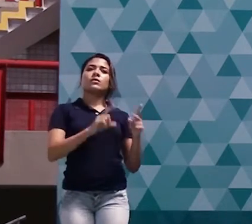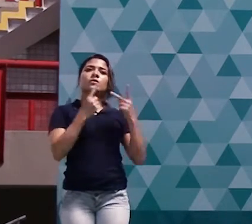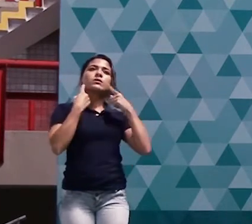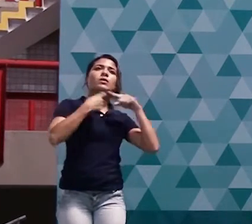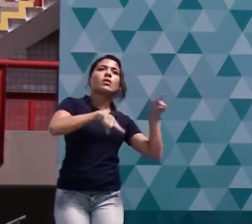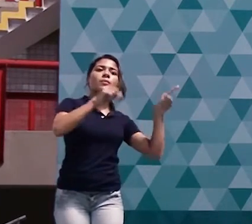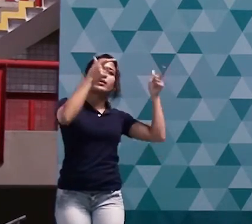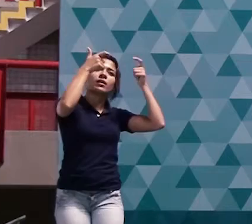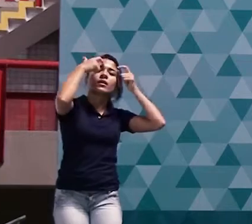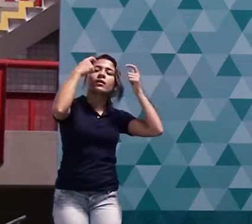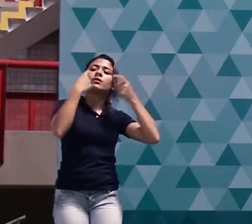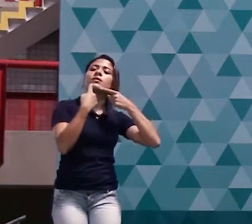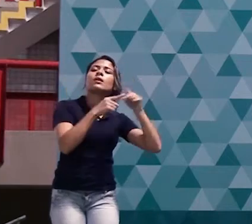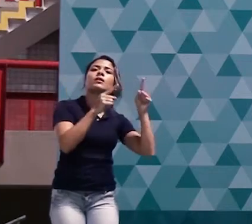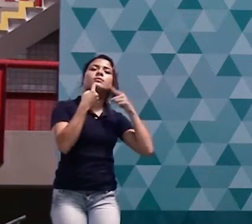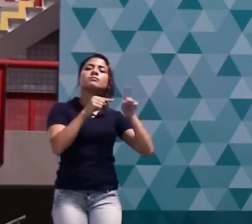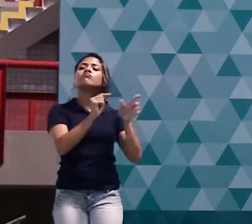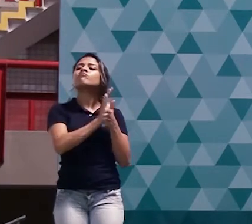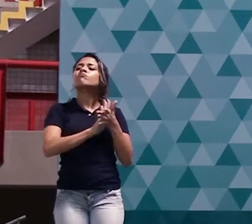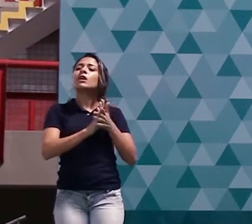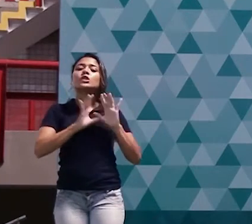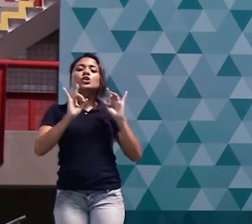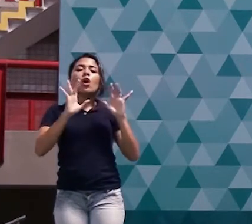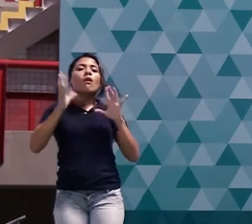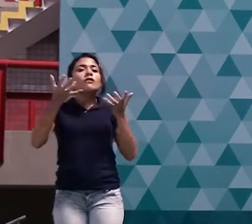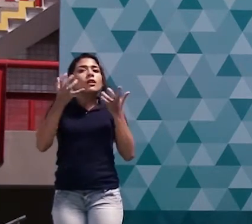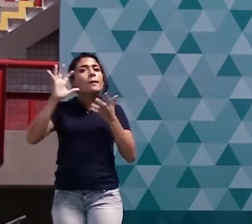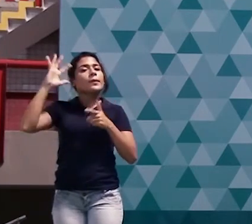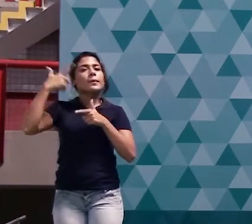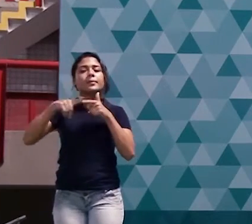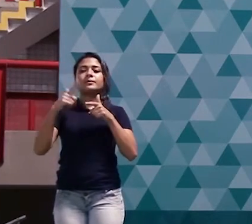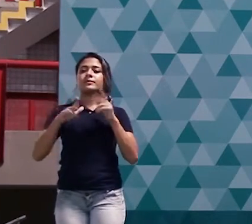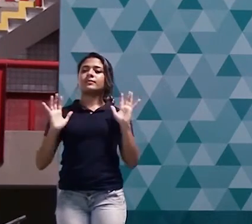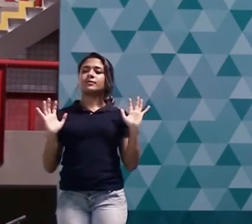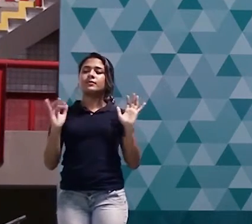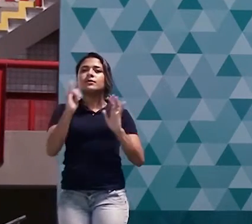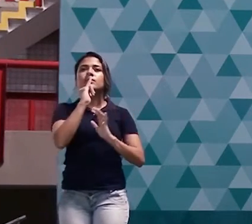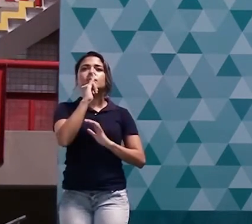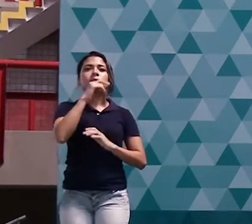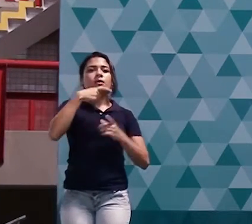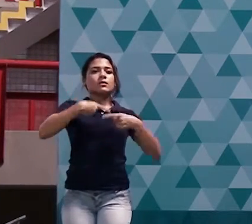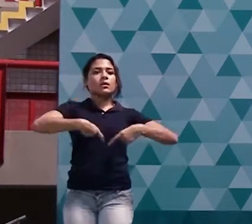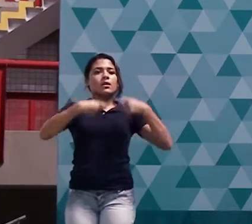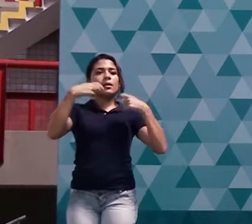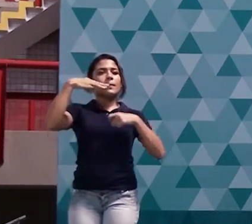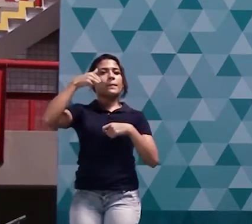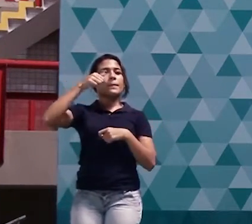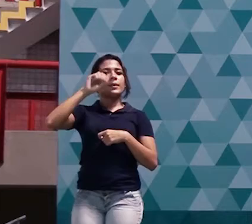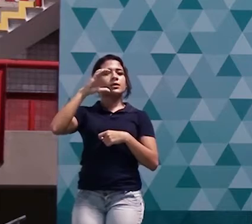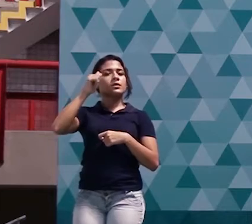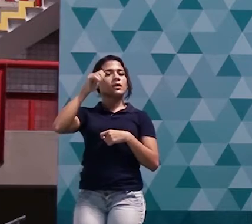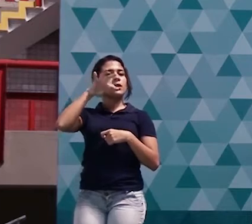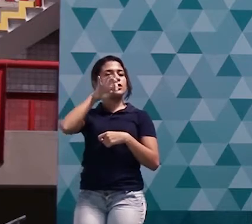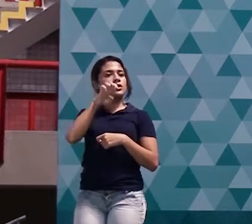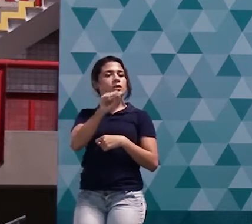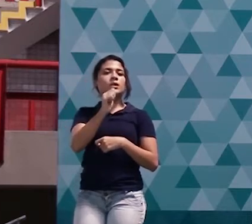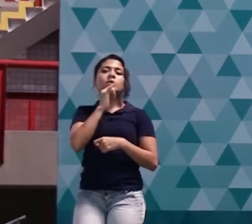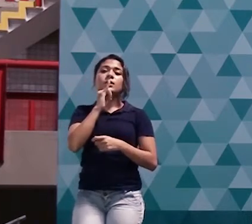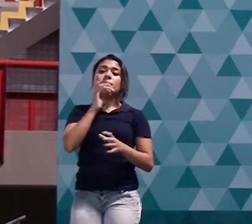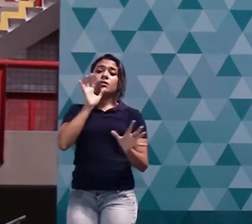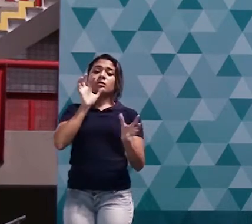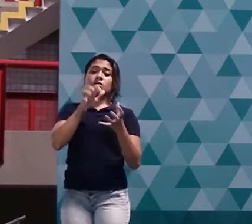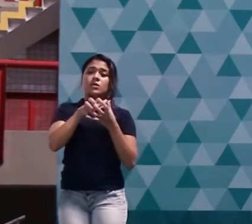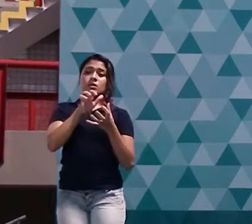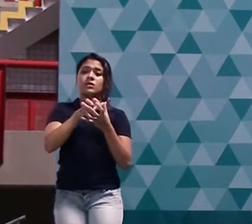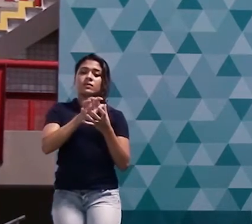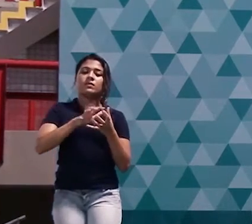a estrutura de dominação colonial, nada disso. Guerra dos Mascates. Os ricos comerciantes de Recife queriam ter